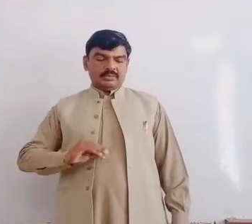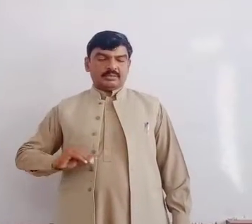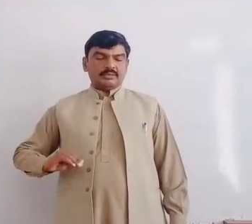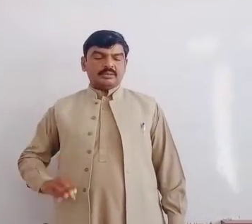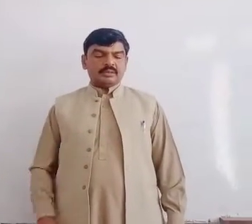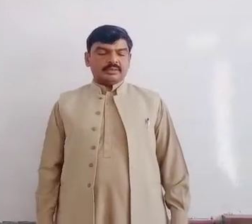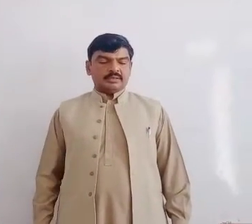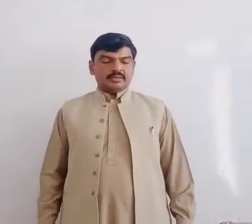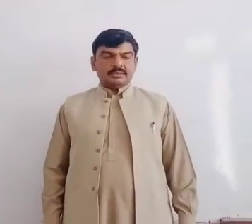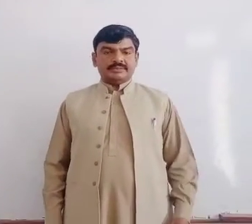महवर,